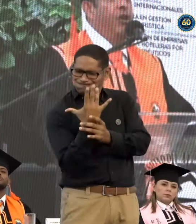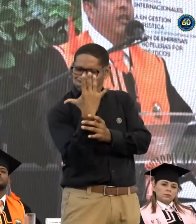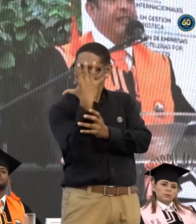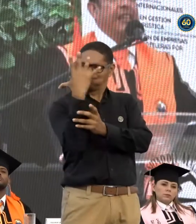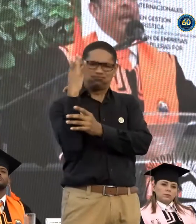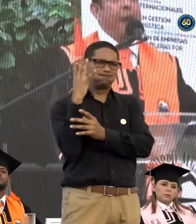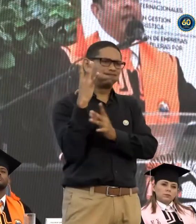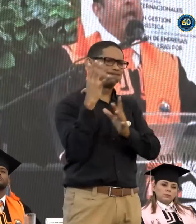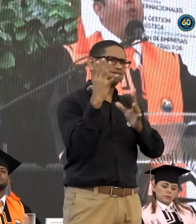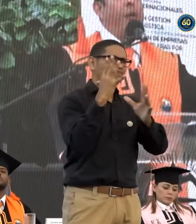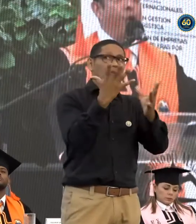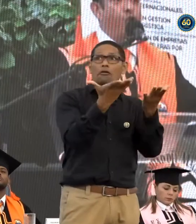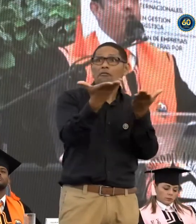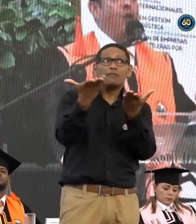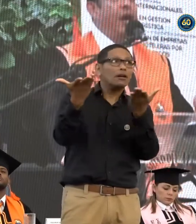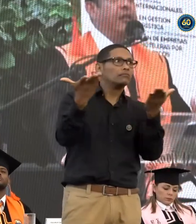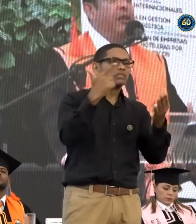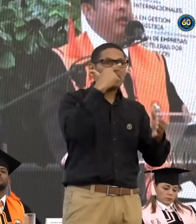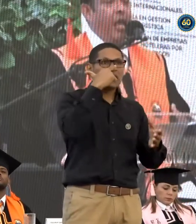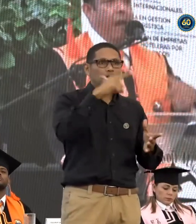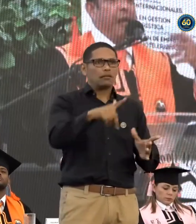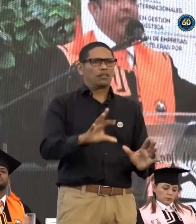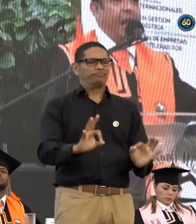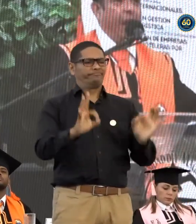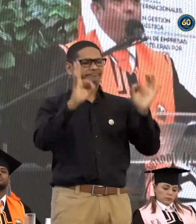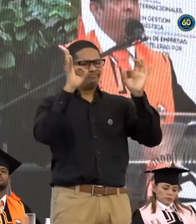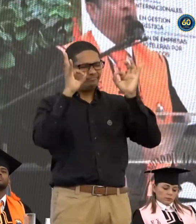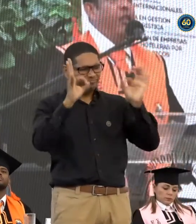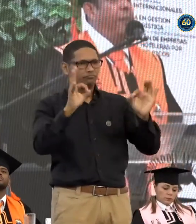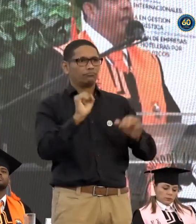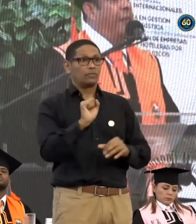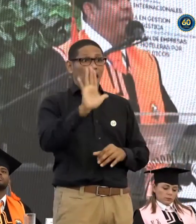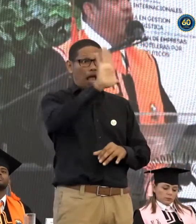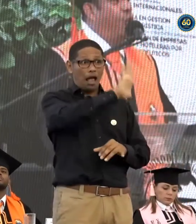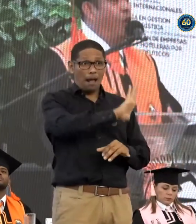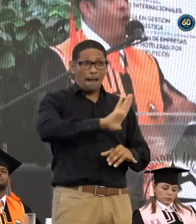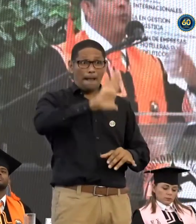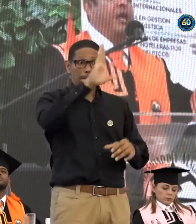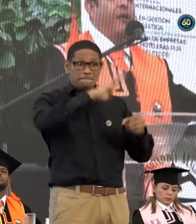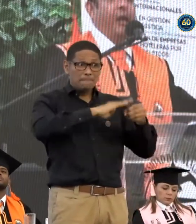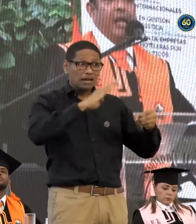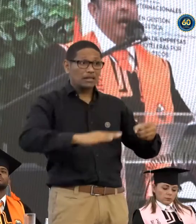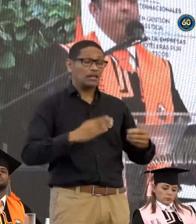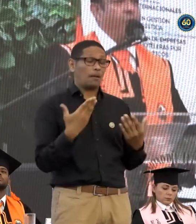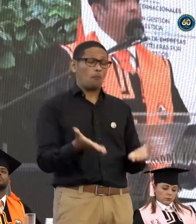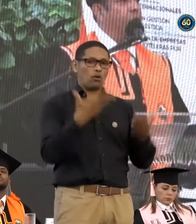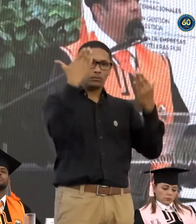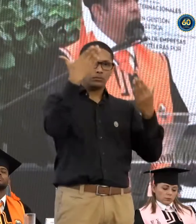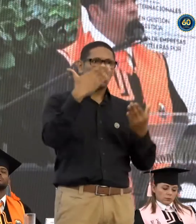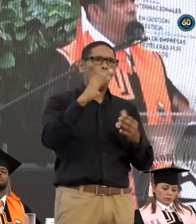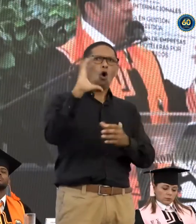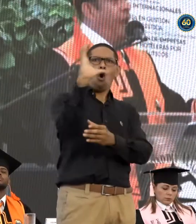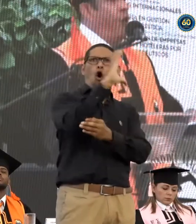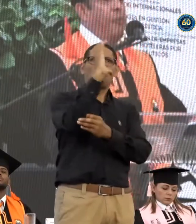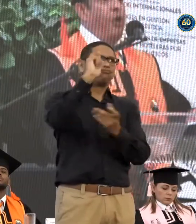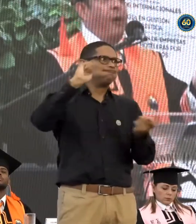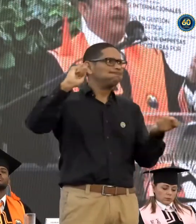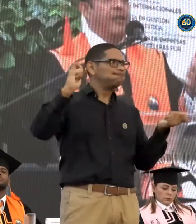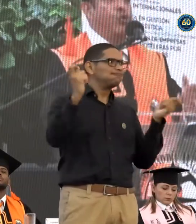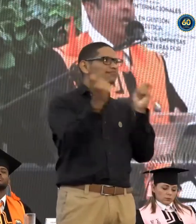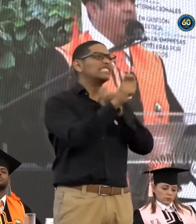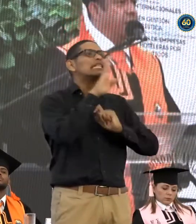Marta es una mejor ciudad el Magdalena es un mejor departamento y Colombia de verdad cambió los verdaderos cambios lo van a hacer ustedes